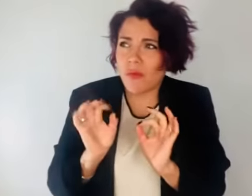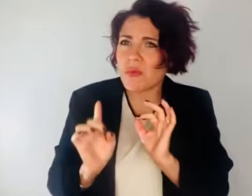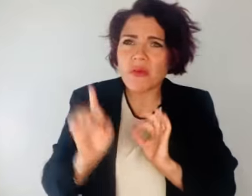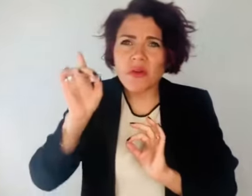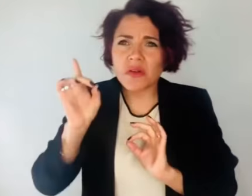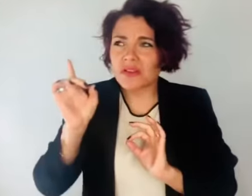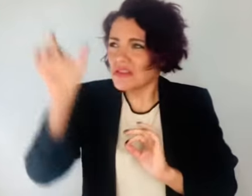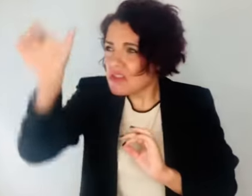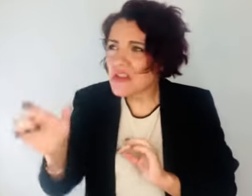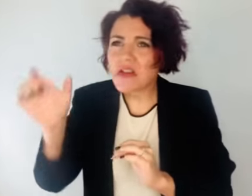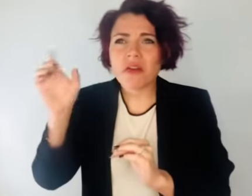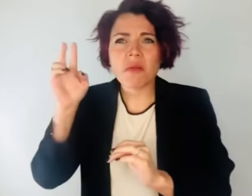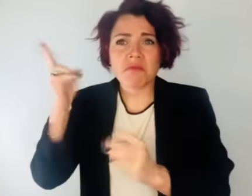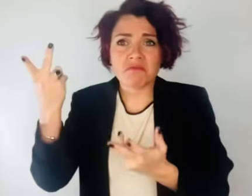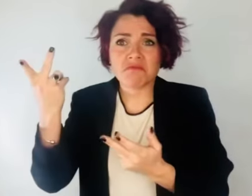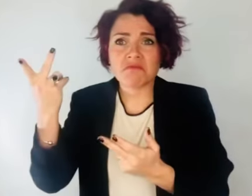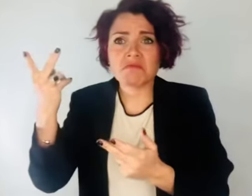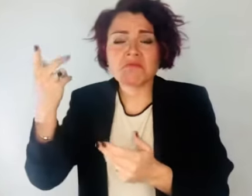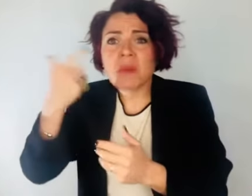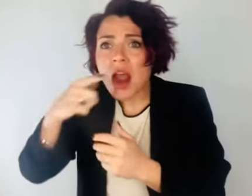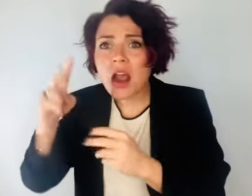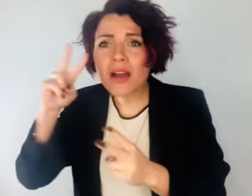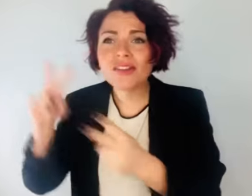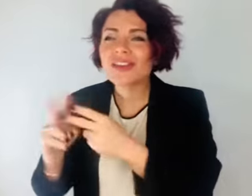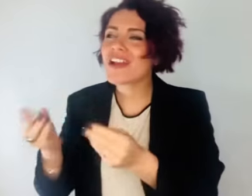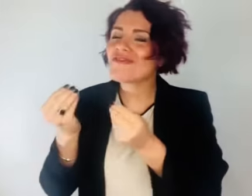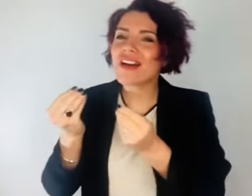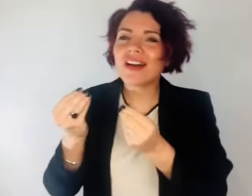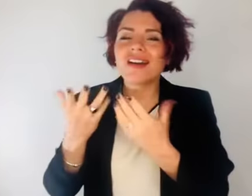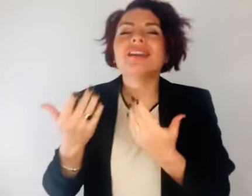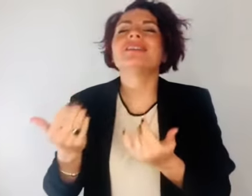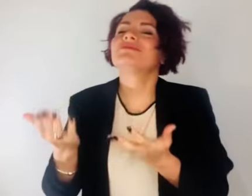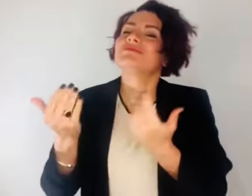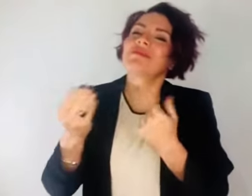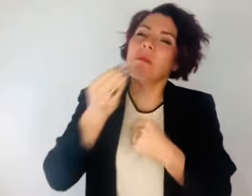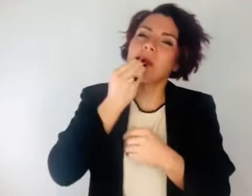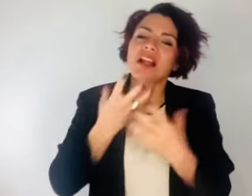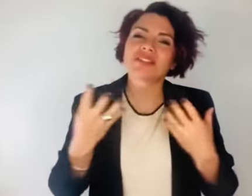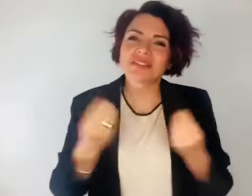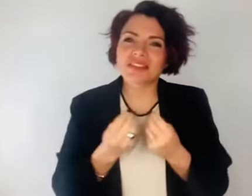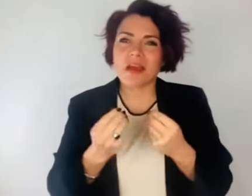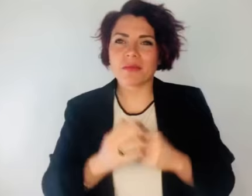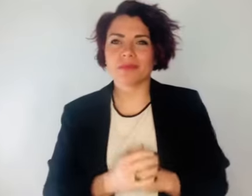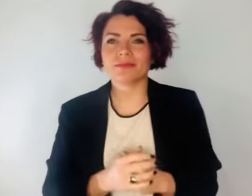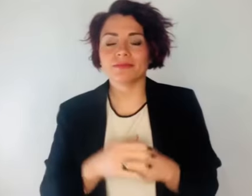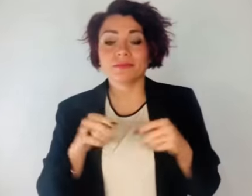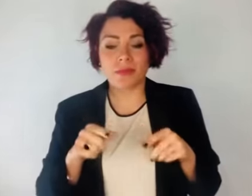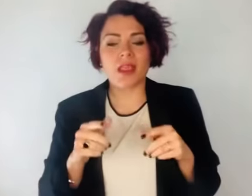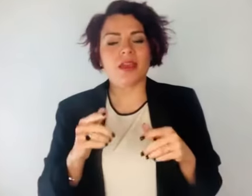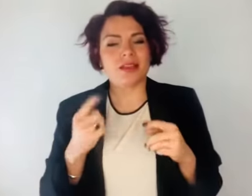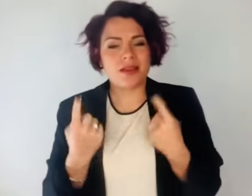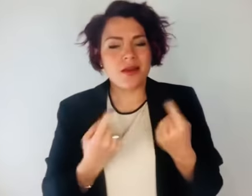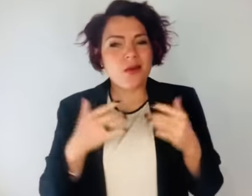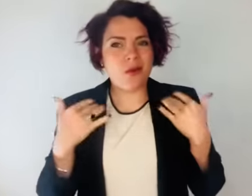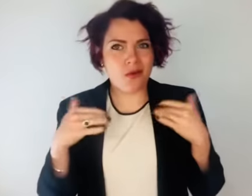cioè dio si imbatte con un peccatore e fare un pranzo e qui c'è qualcosa che fa traballare i fondamenti della